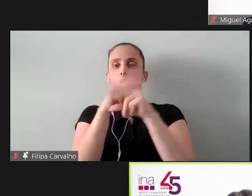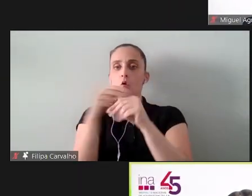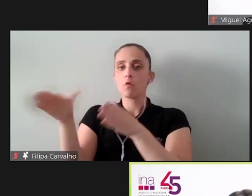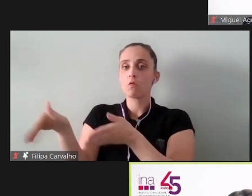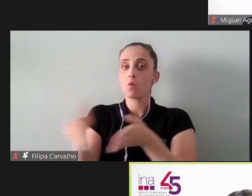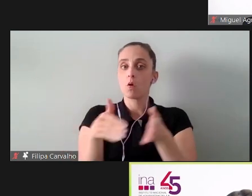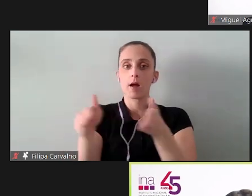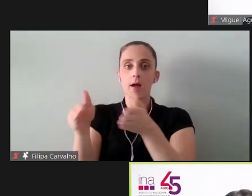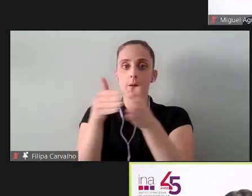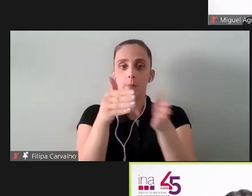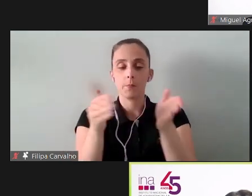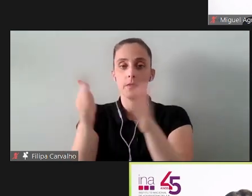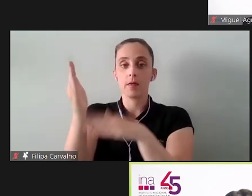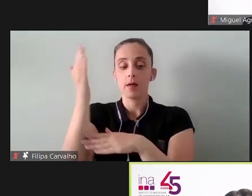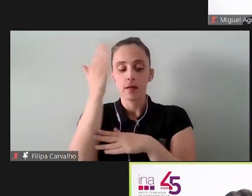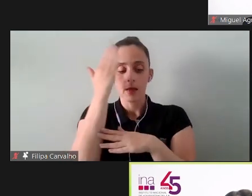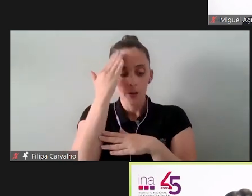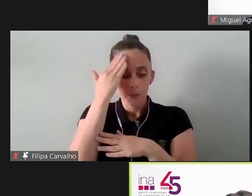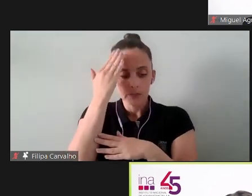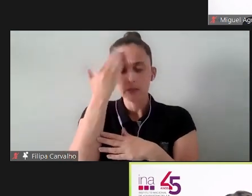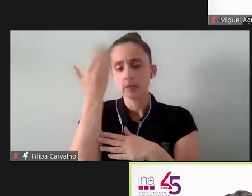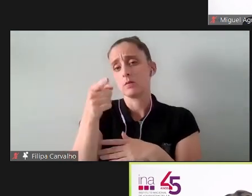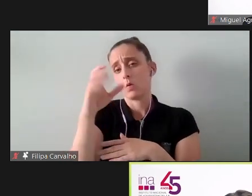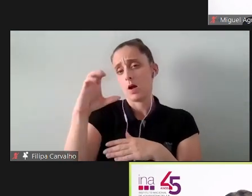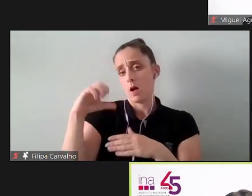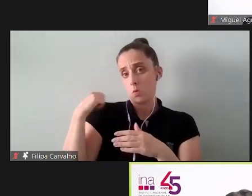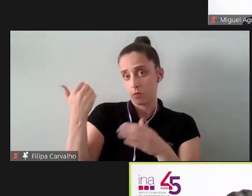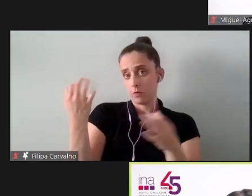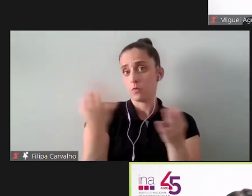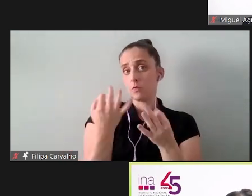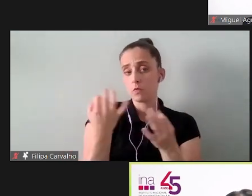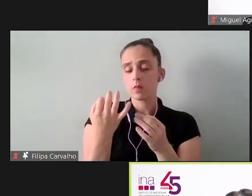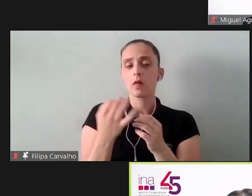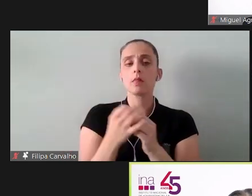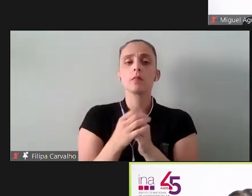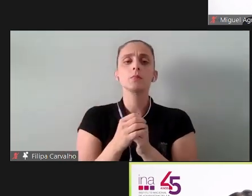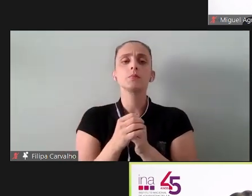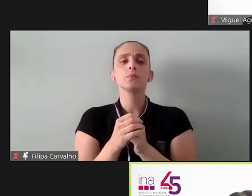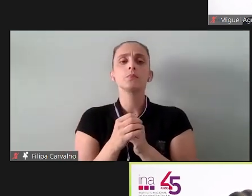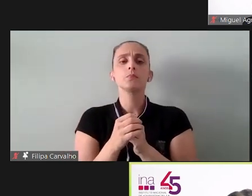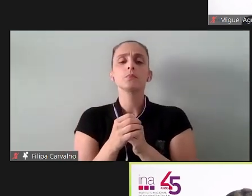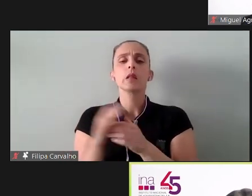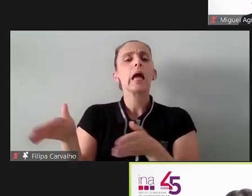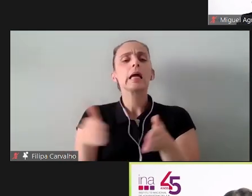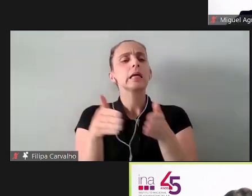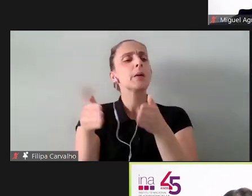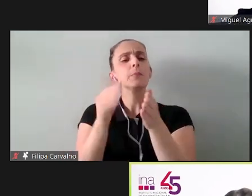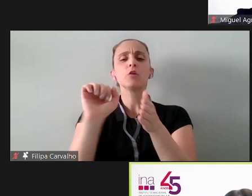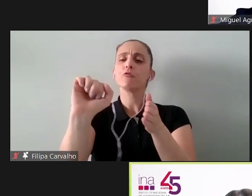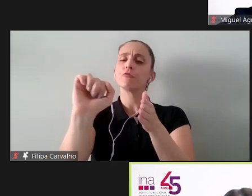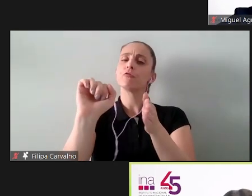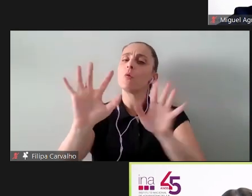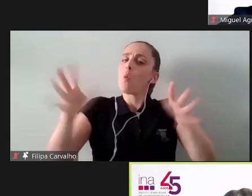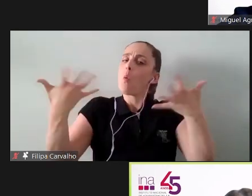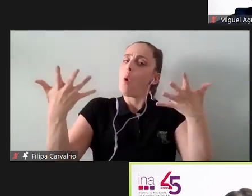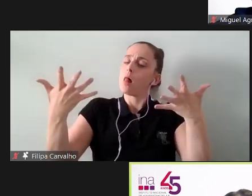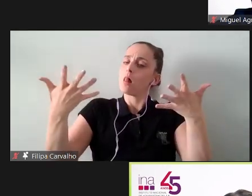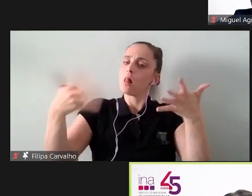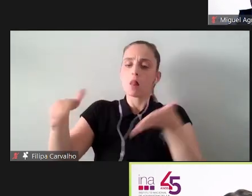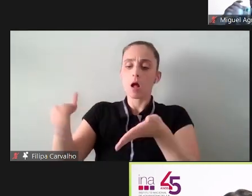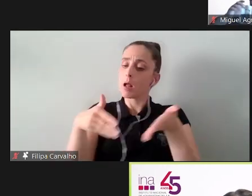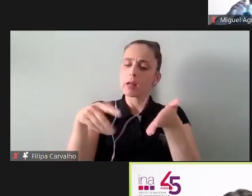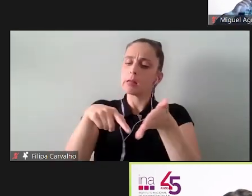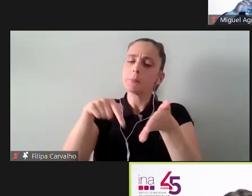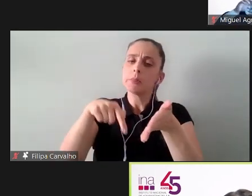para a capacitação aí em Cabo Verde, qual é o caminho que vocês querem percorrer, no